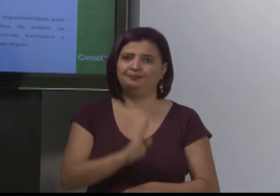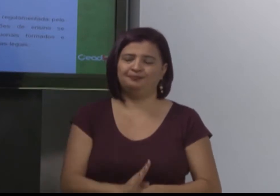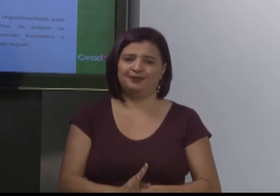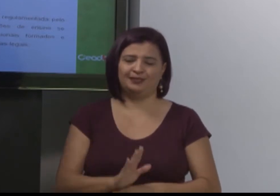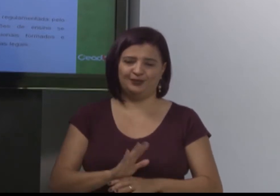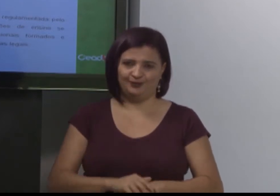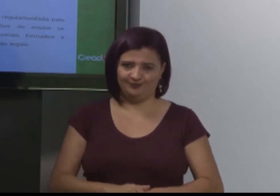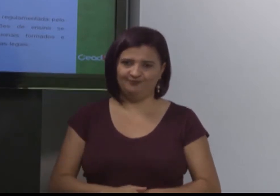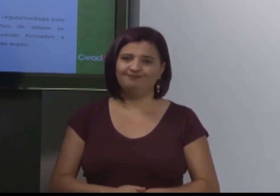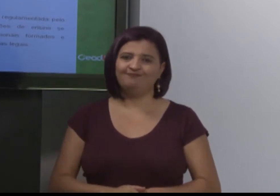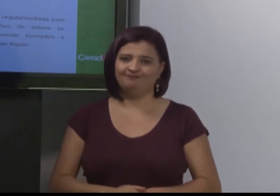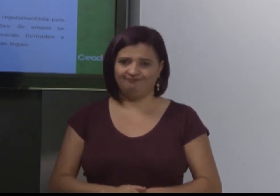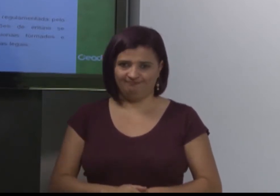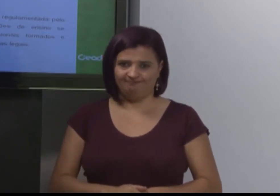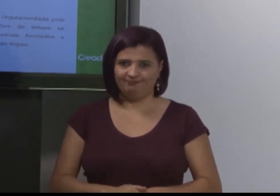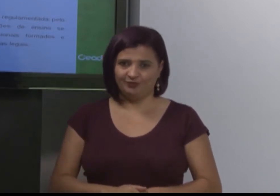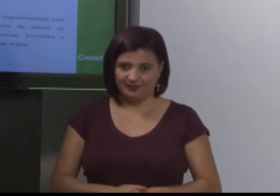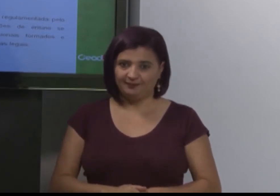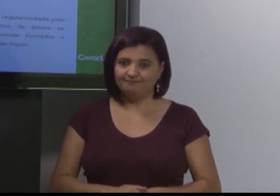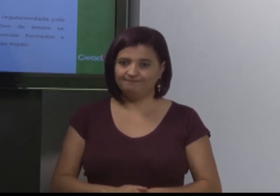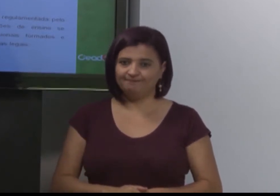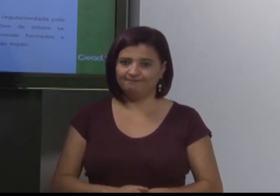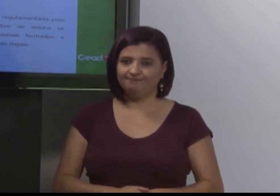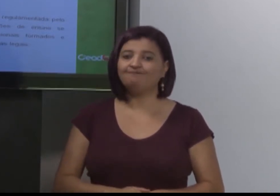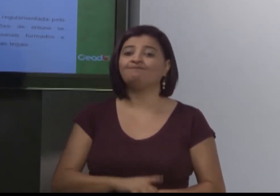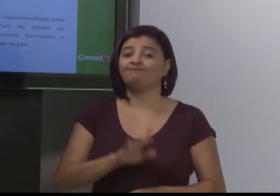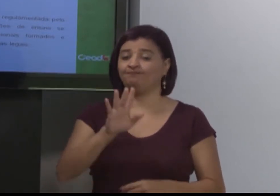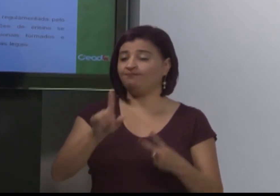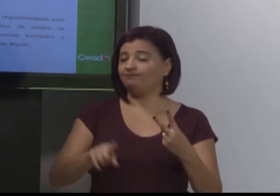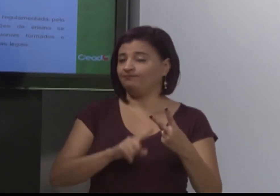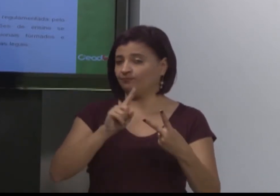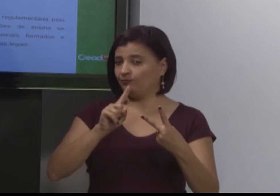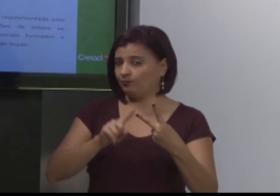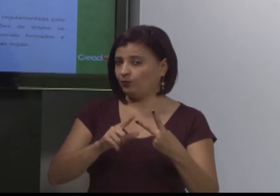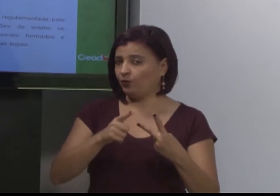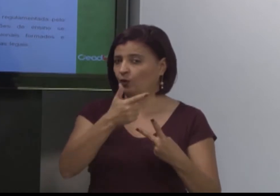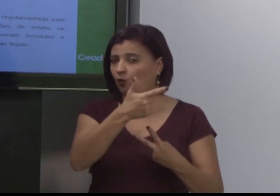crianças surdas. E isso é um problema sério no Brasil. Segundo,